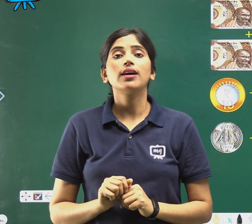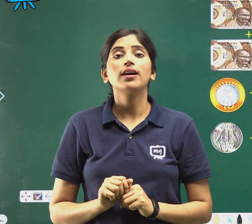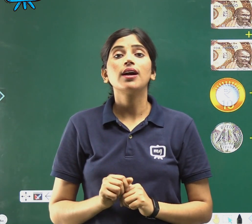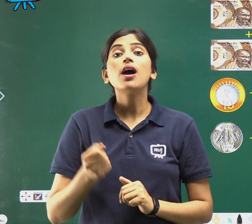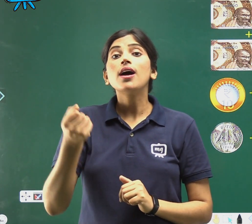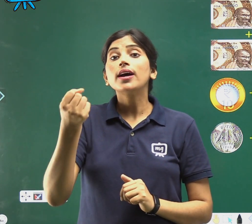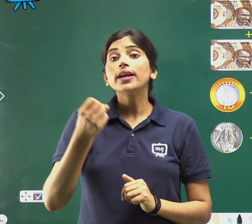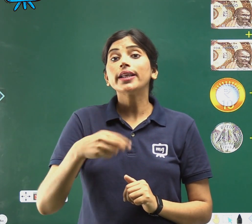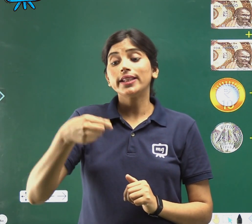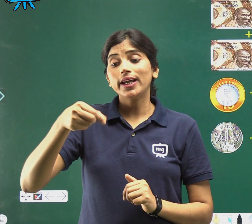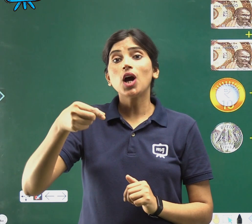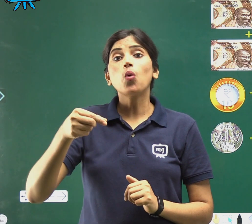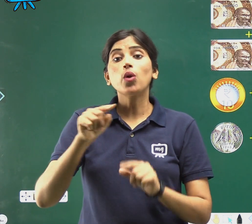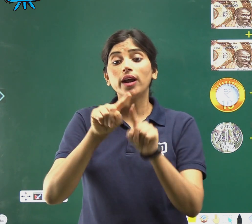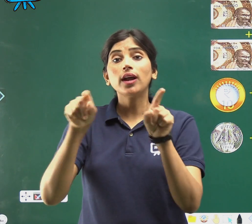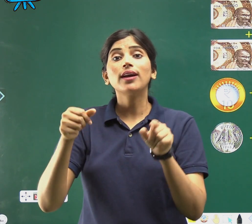कितने का नोट है?